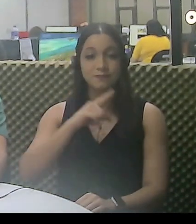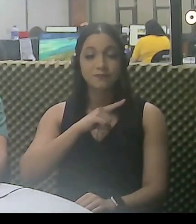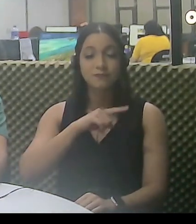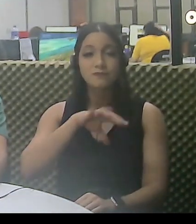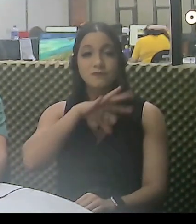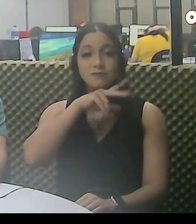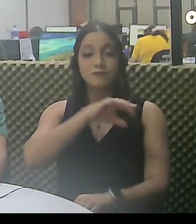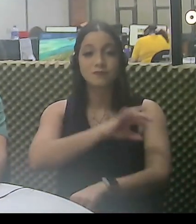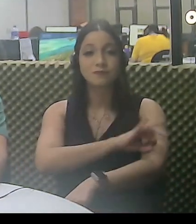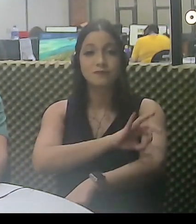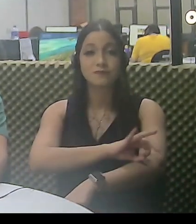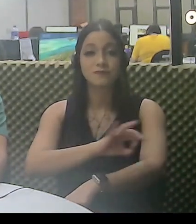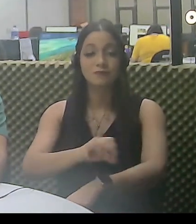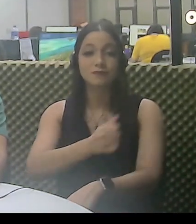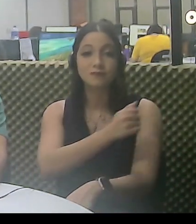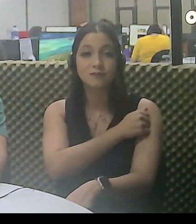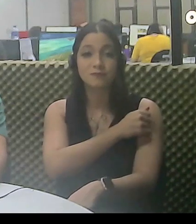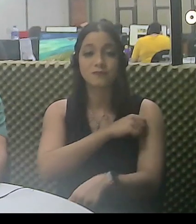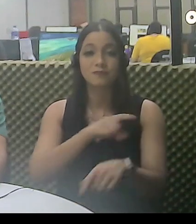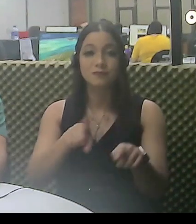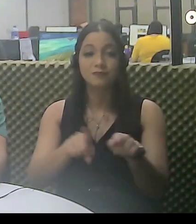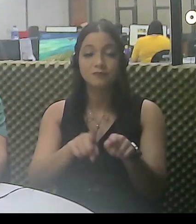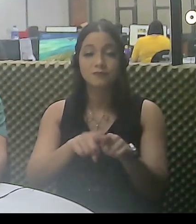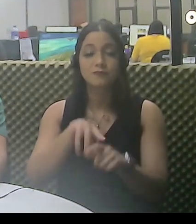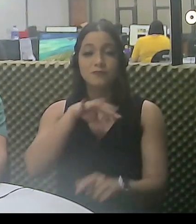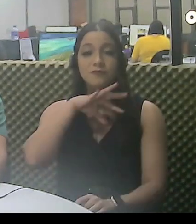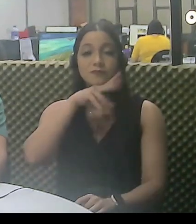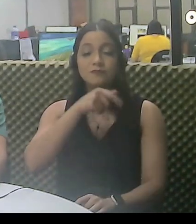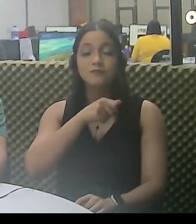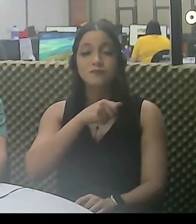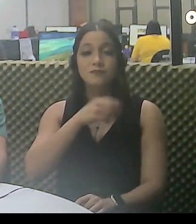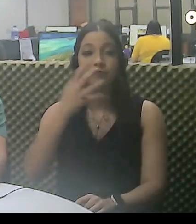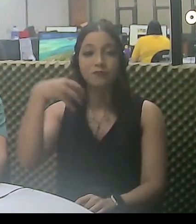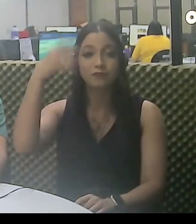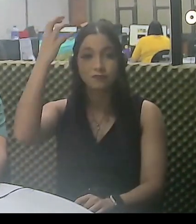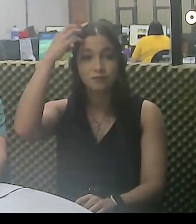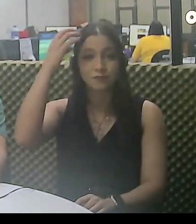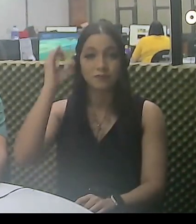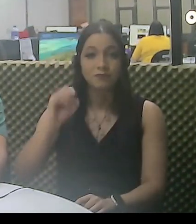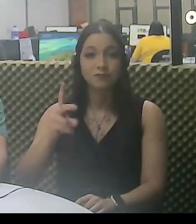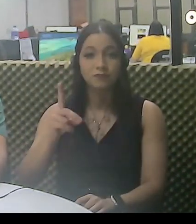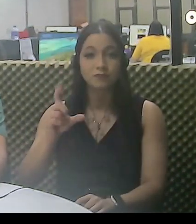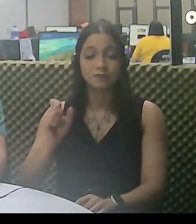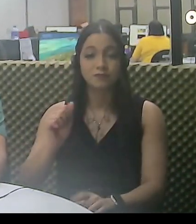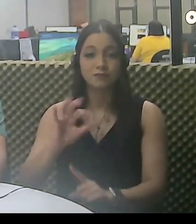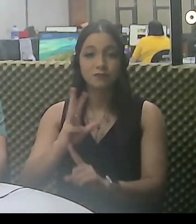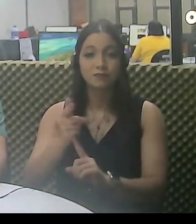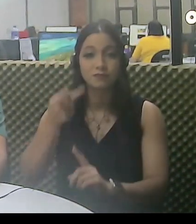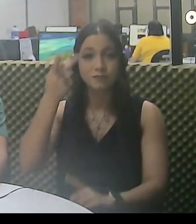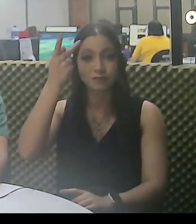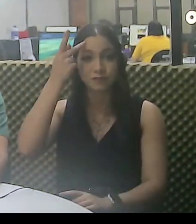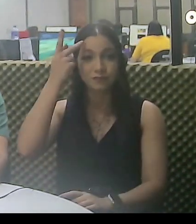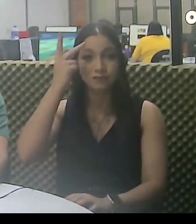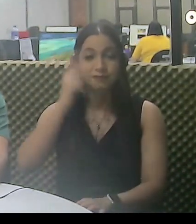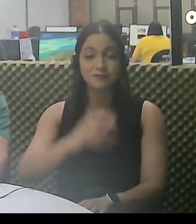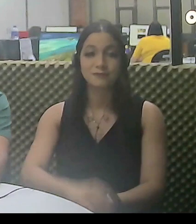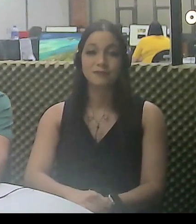onça pintada feita por uma aluna e uma onça rainha elaborada por Jude Duarte artista de São Paulo